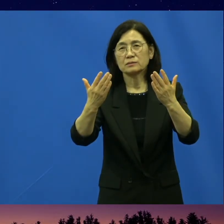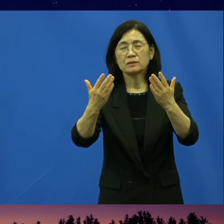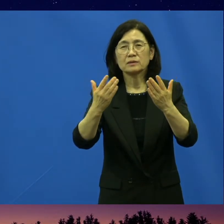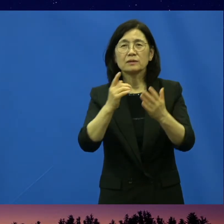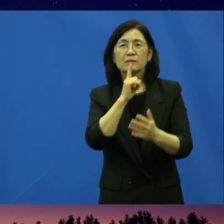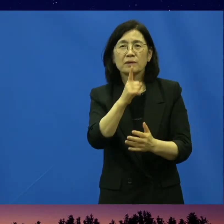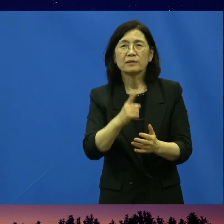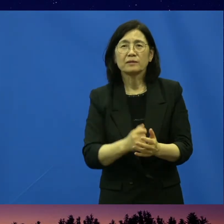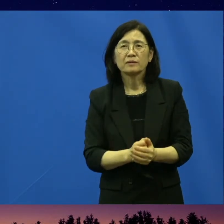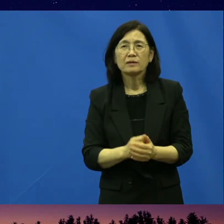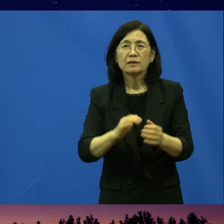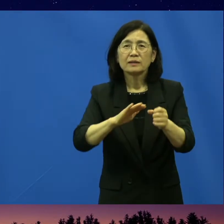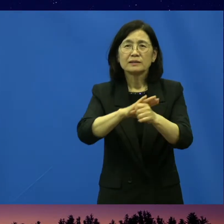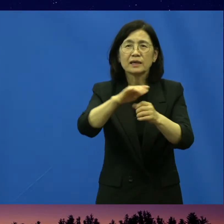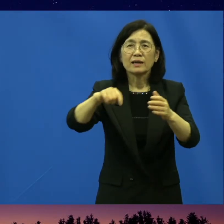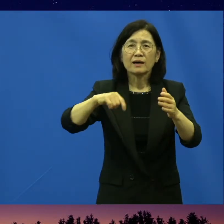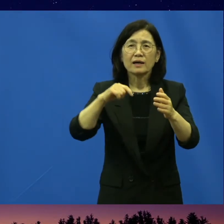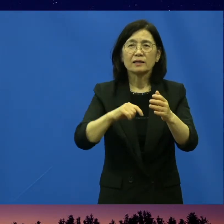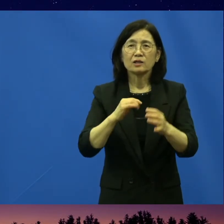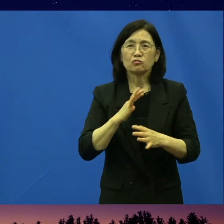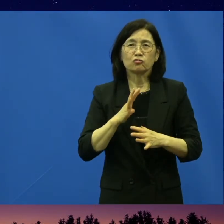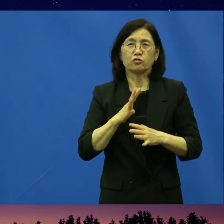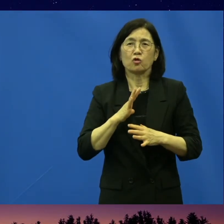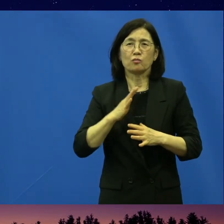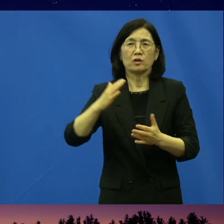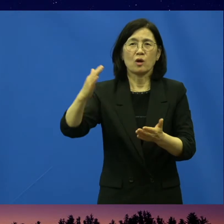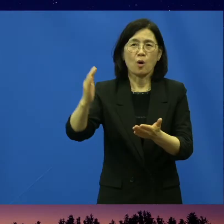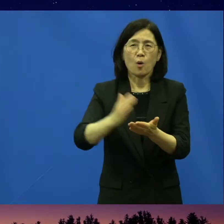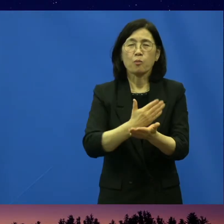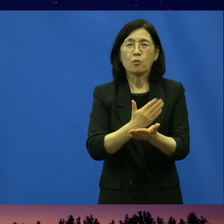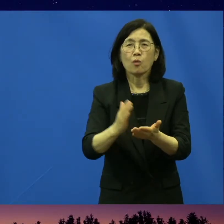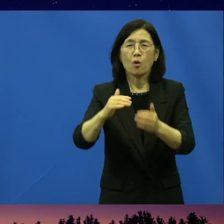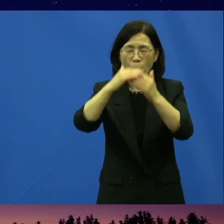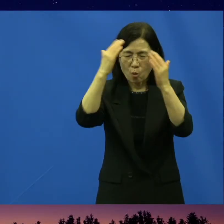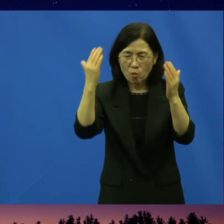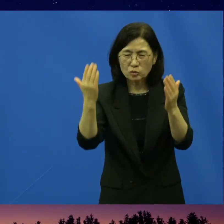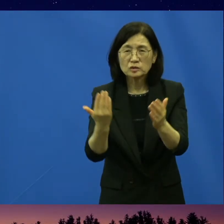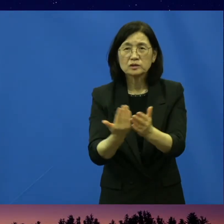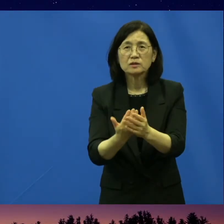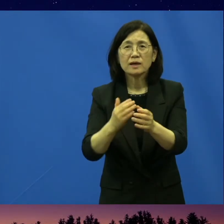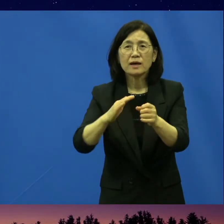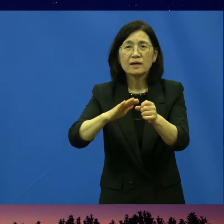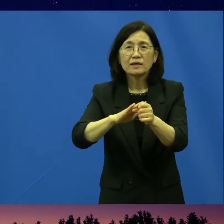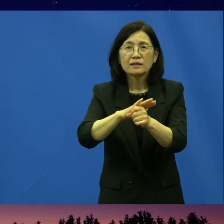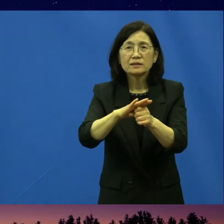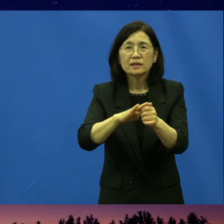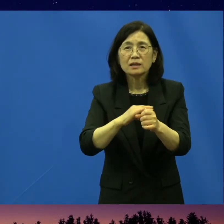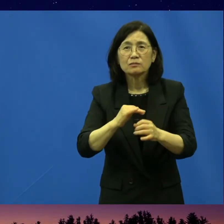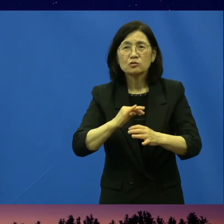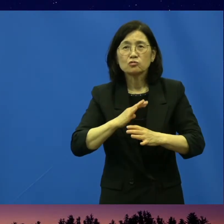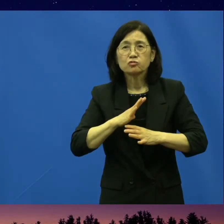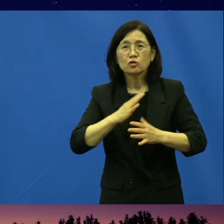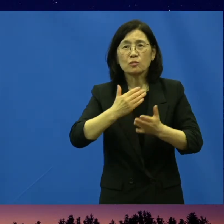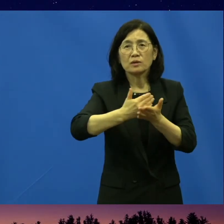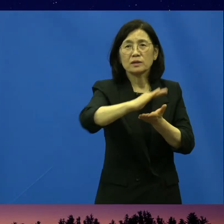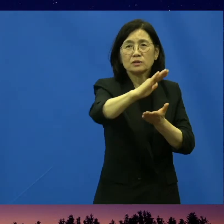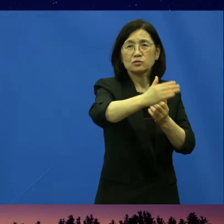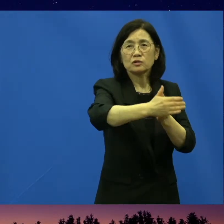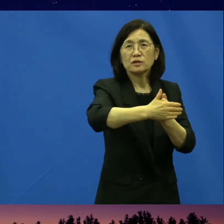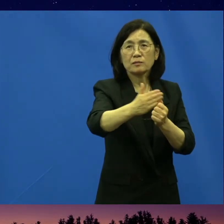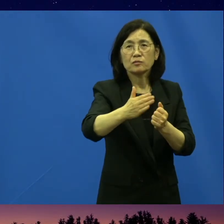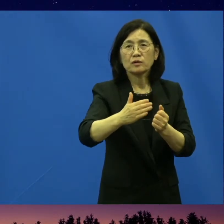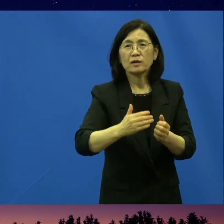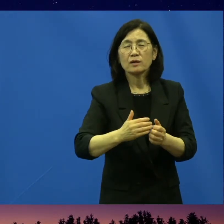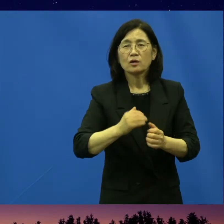보세요. 사랑 안에 두려움이 없고 온전한 사랑의 두려움을 내쫓나니 두려움에는 형벌이